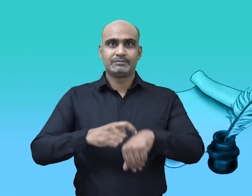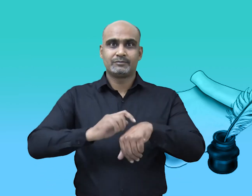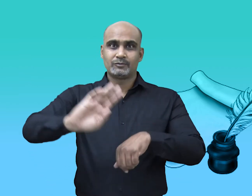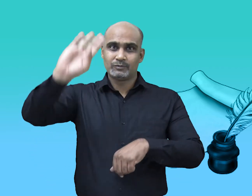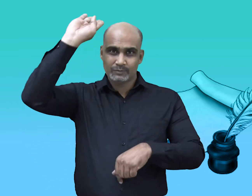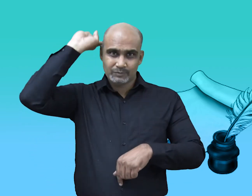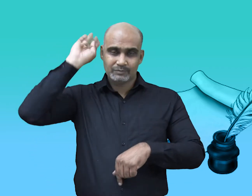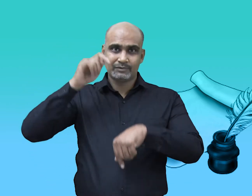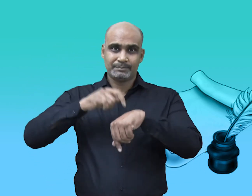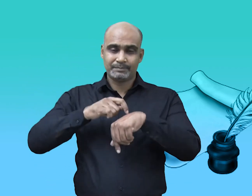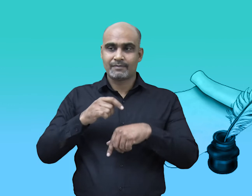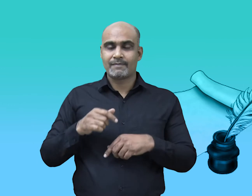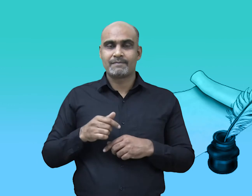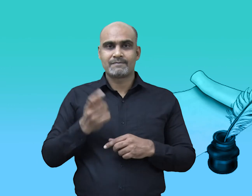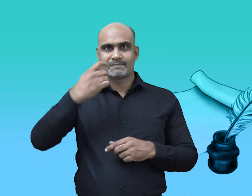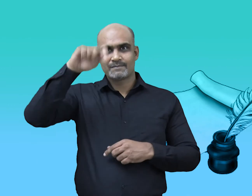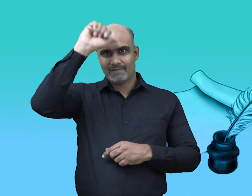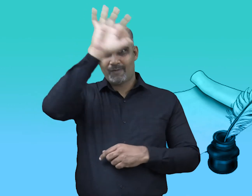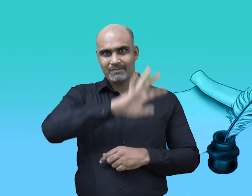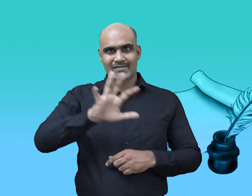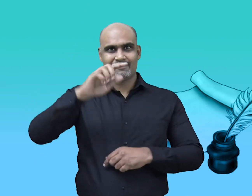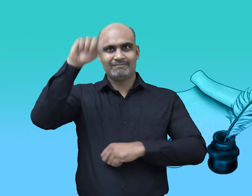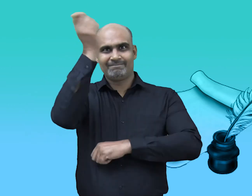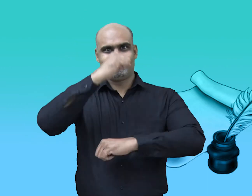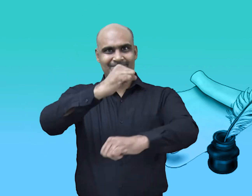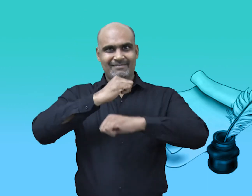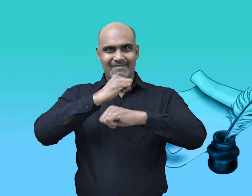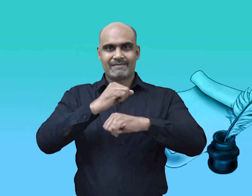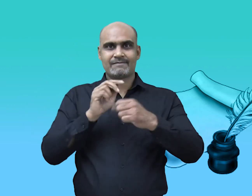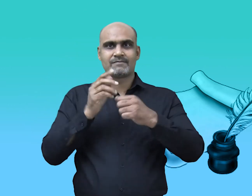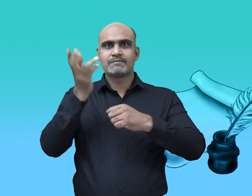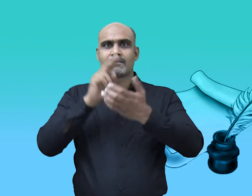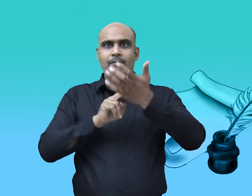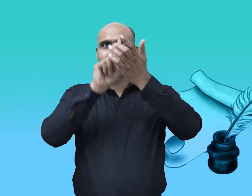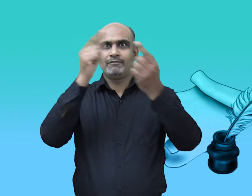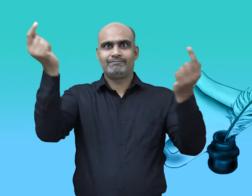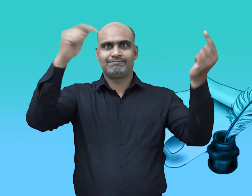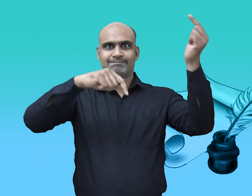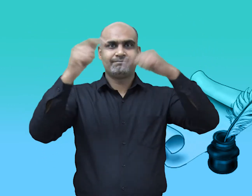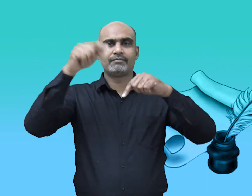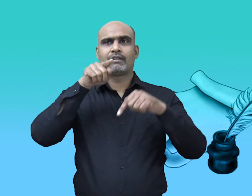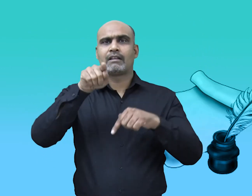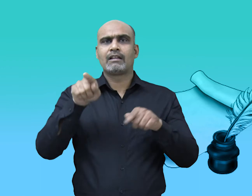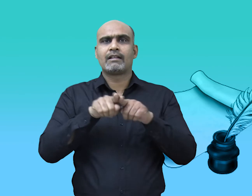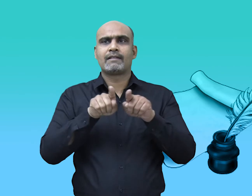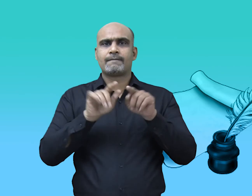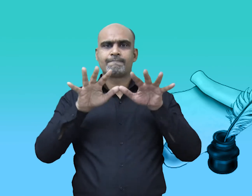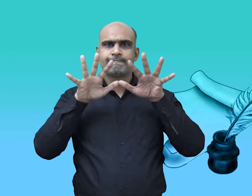कवि कहते हैं कि प्राचीन काल में जब हमारे देश में आक्रमण हुआ करते थे, तब